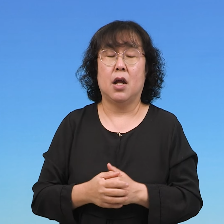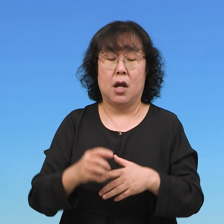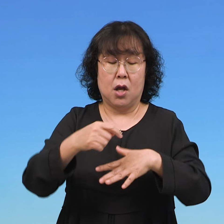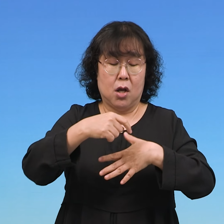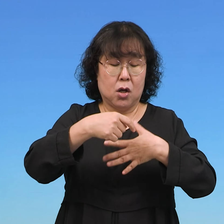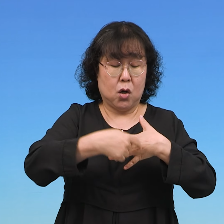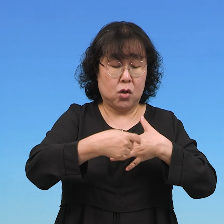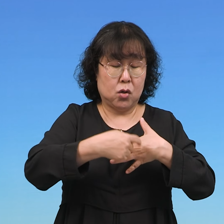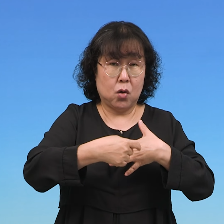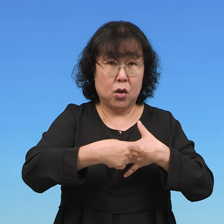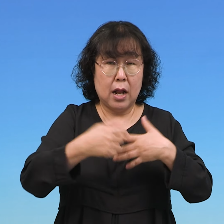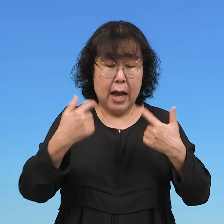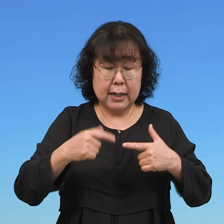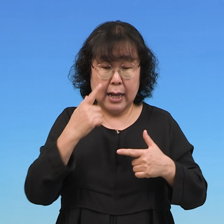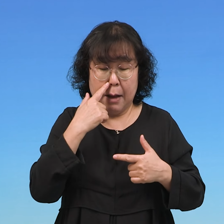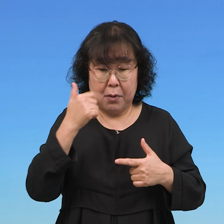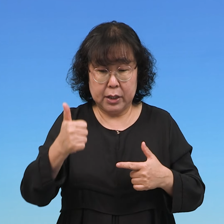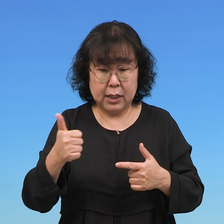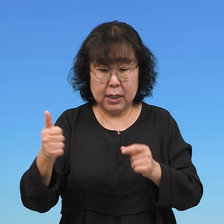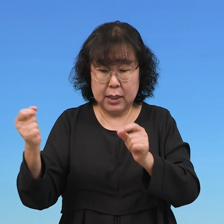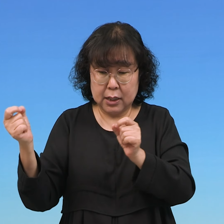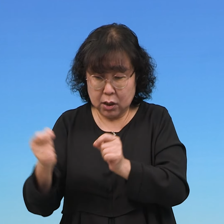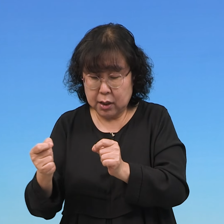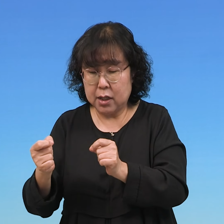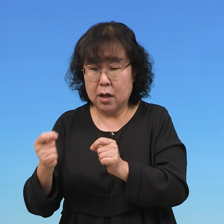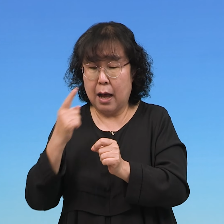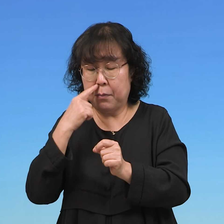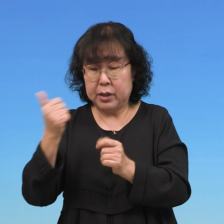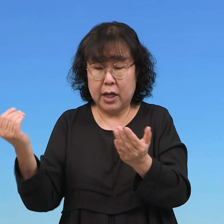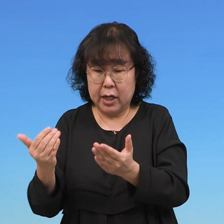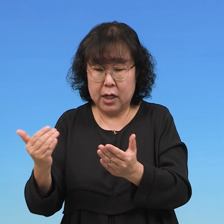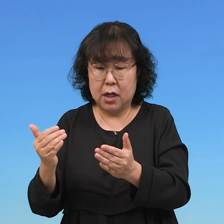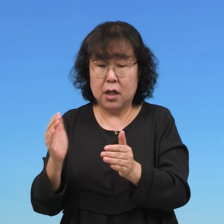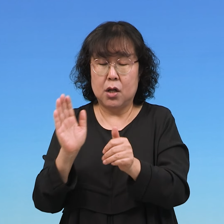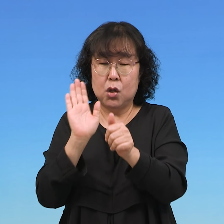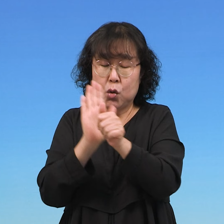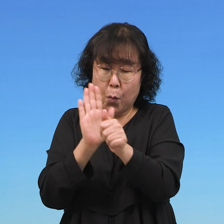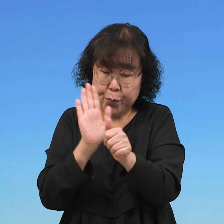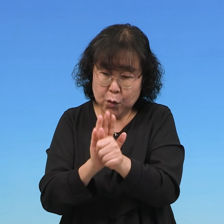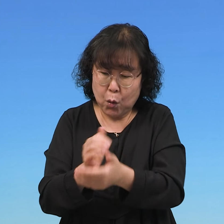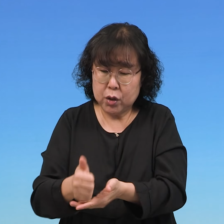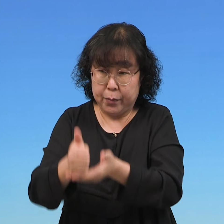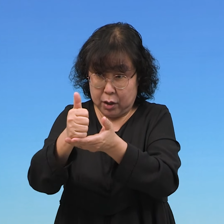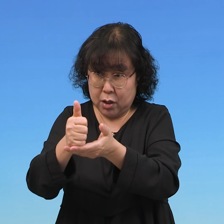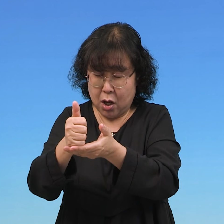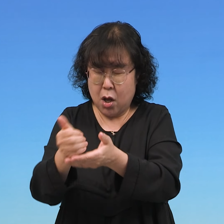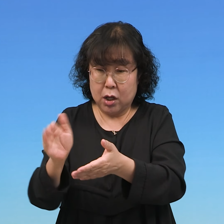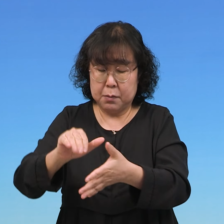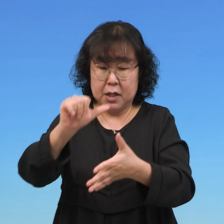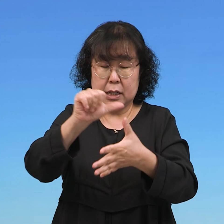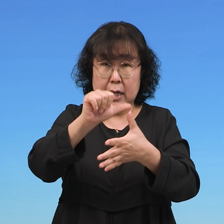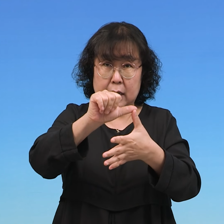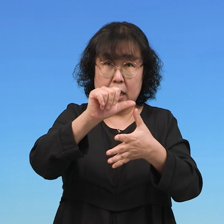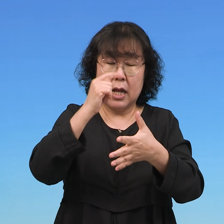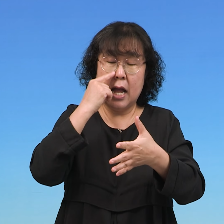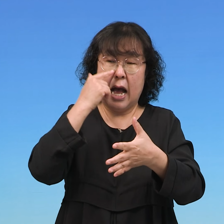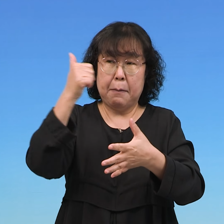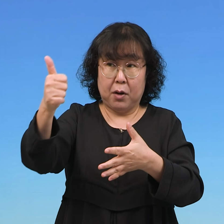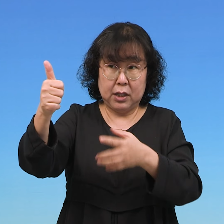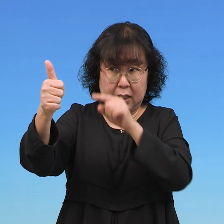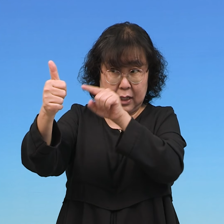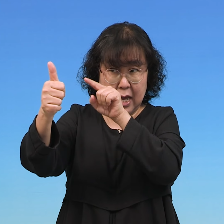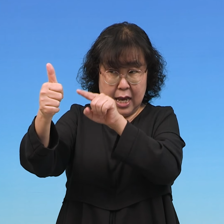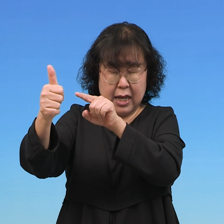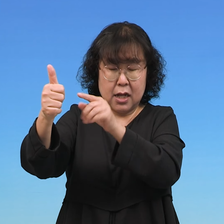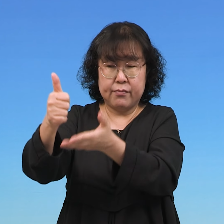겉으로는 늘 아버지 곁에서 아버지 일을 돕고 그렇게 섬겼지만 이 큰아들에게는 아버지에게 마음이